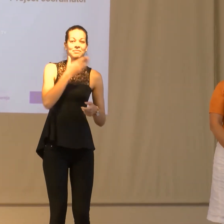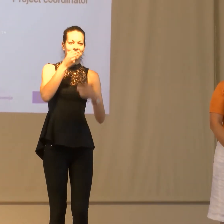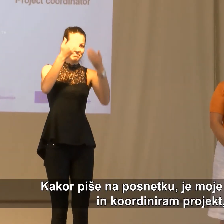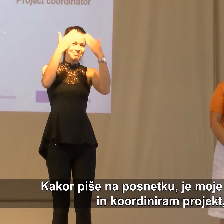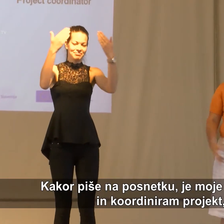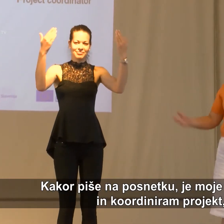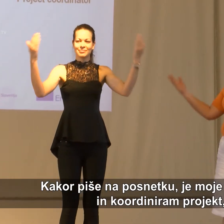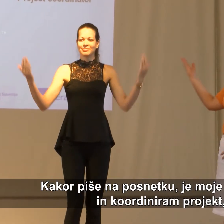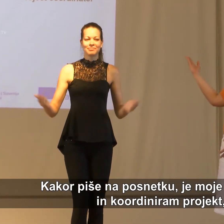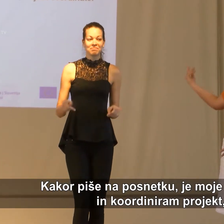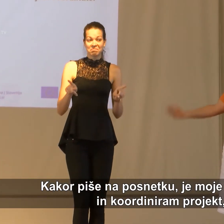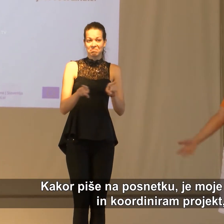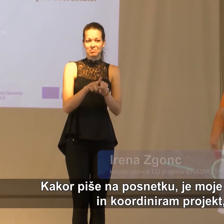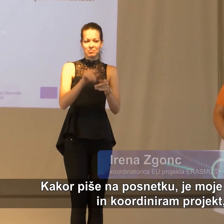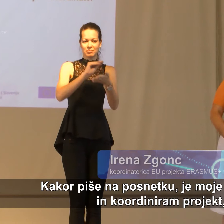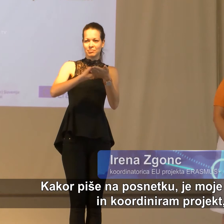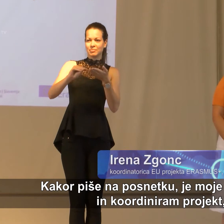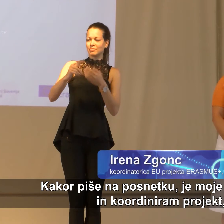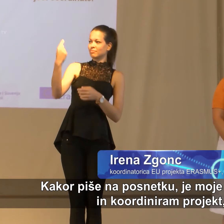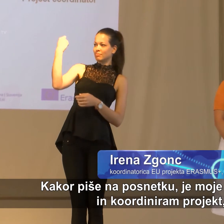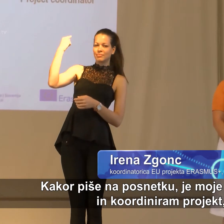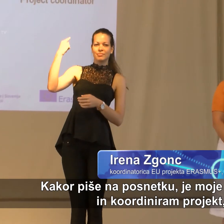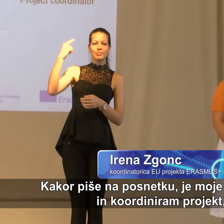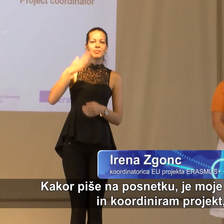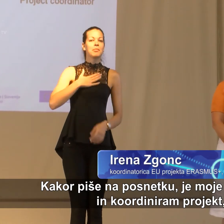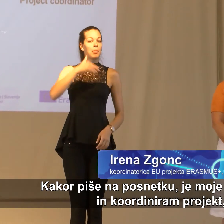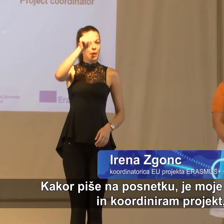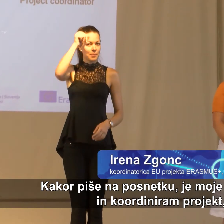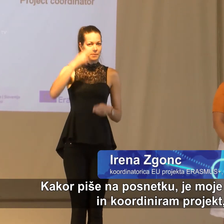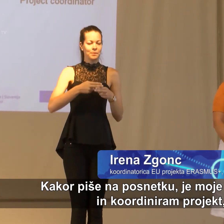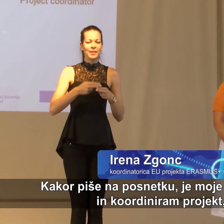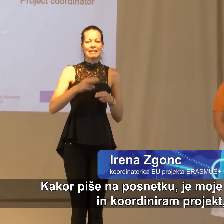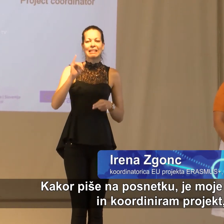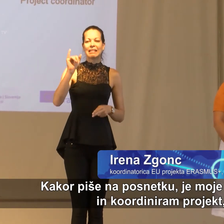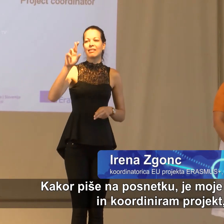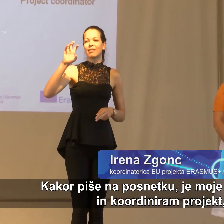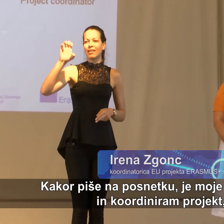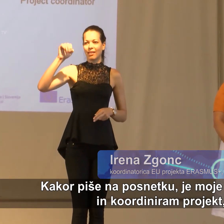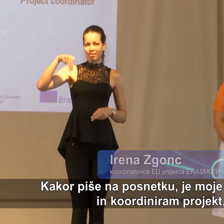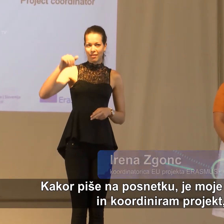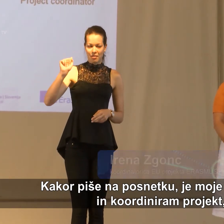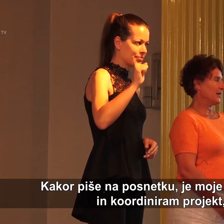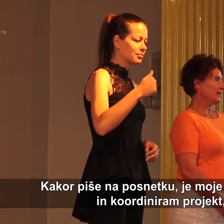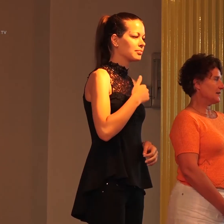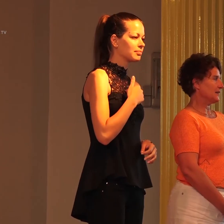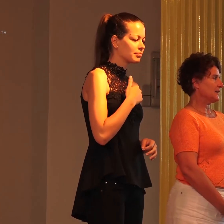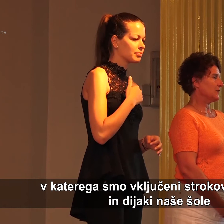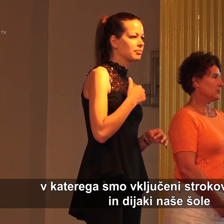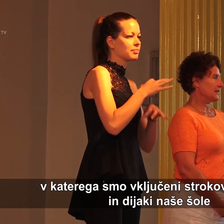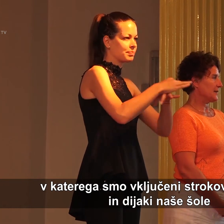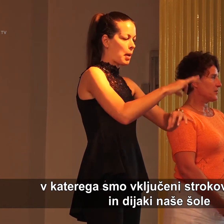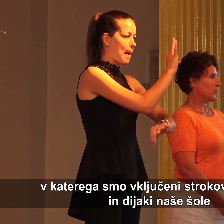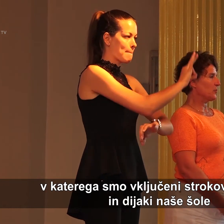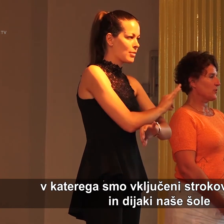pozdravljeni. Kako piše na izsledku, je moje ime Irena in koordiniram projekt,